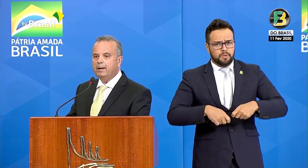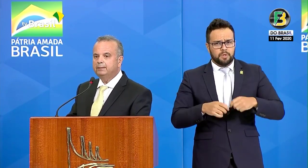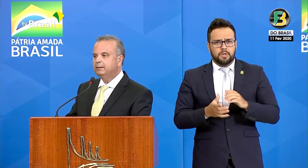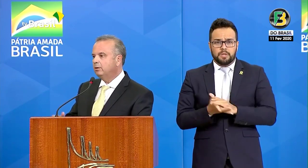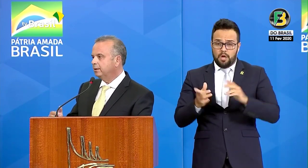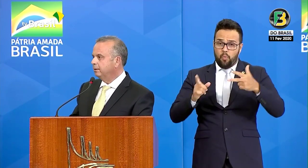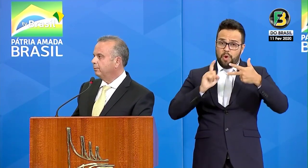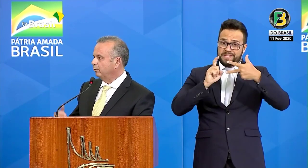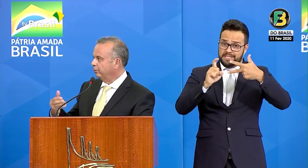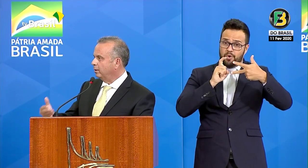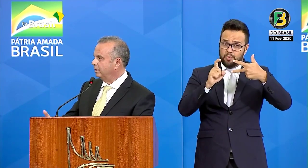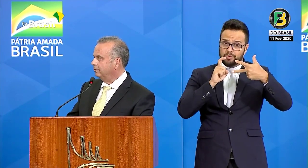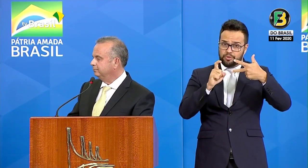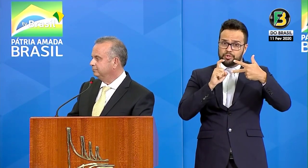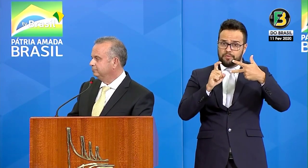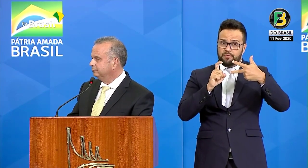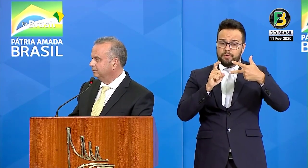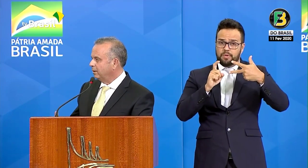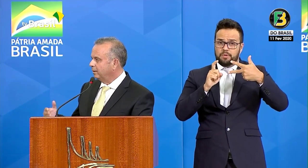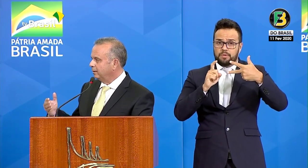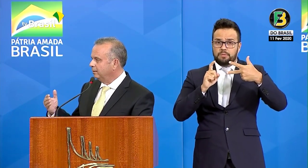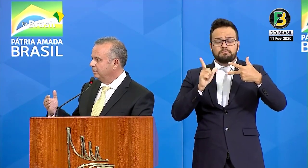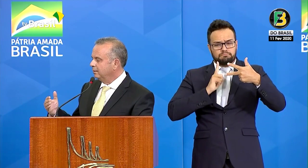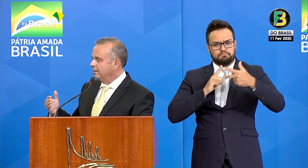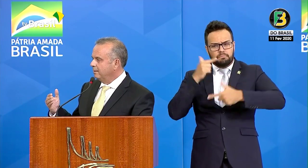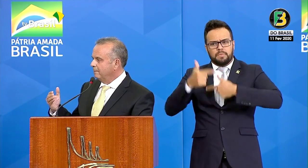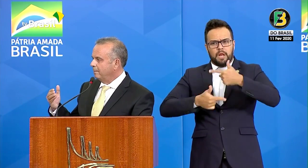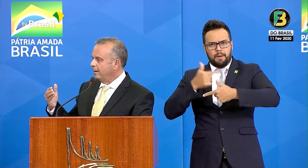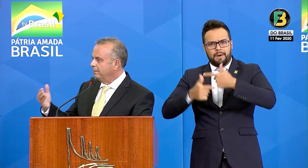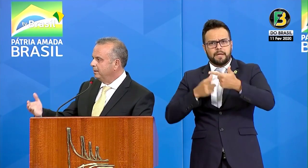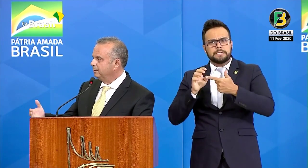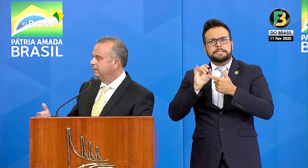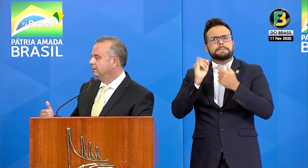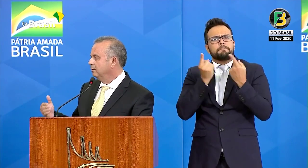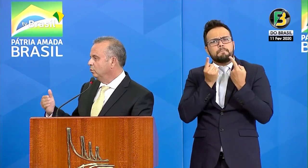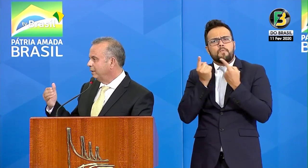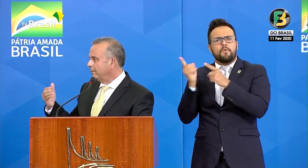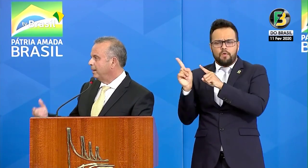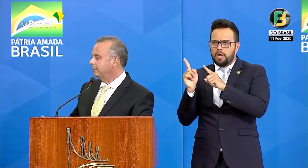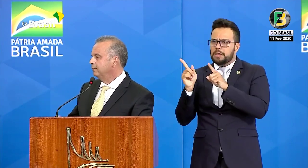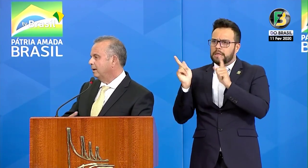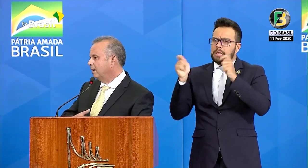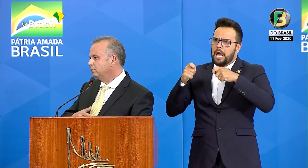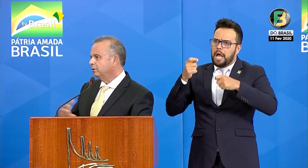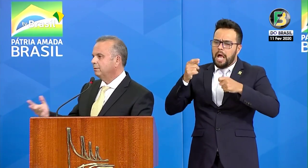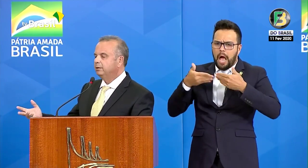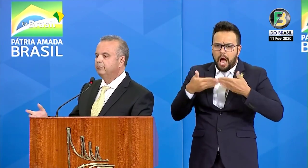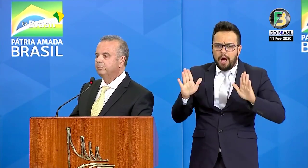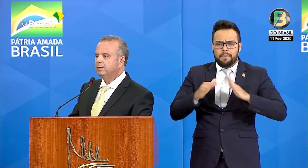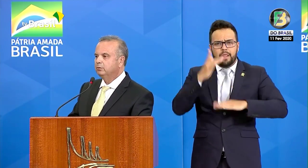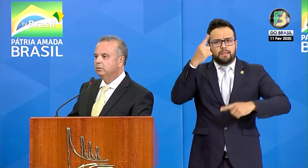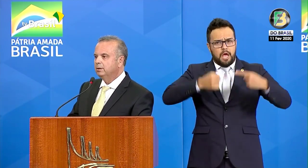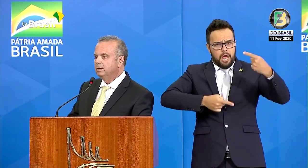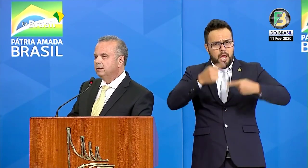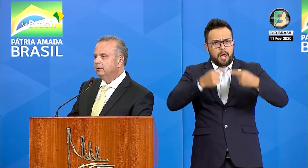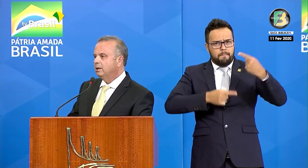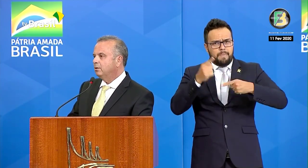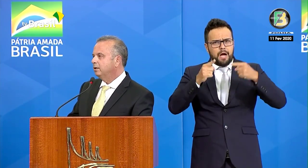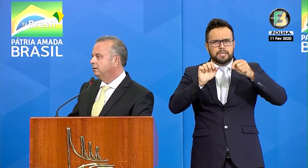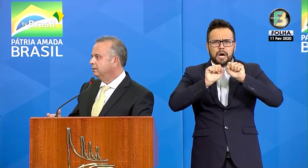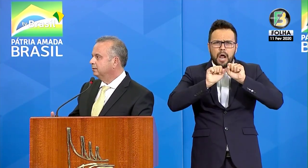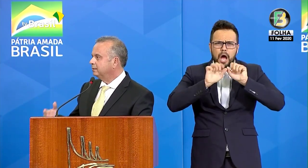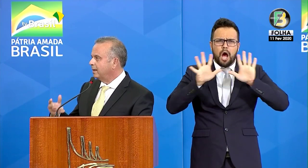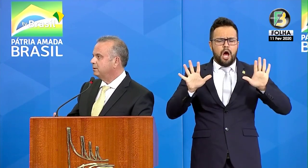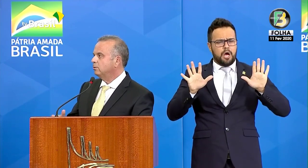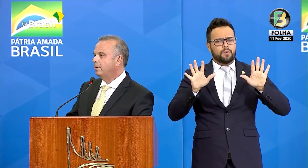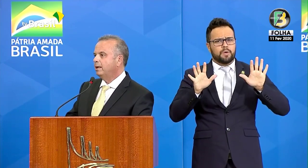sua parte na hora que provoca, na hora que permite o debate absolutamente franco, na